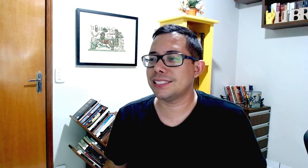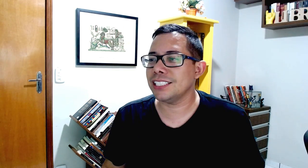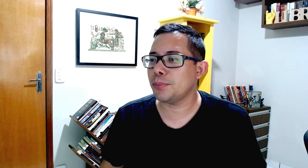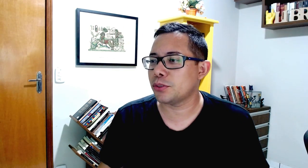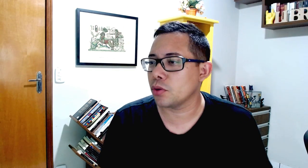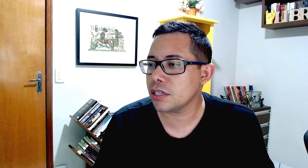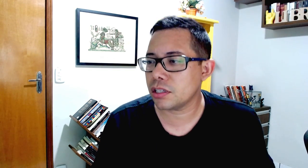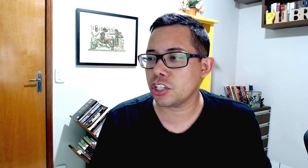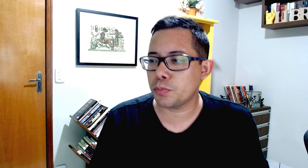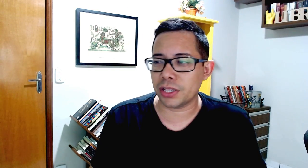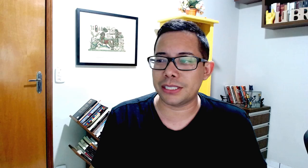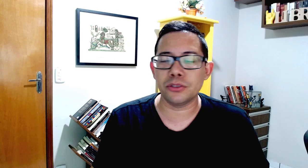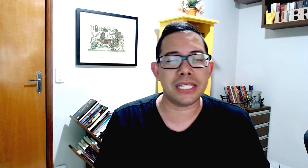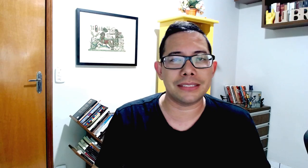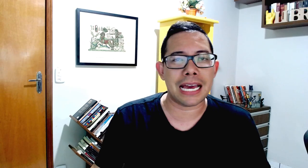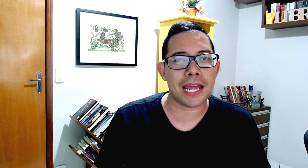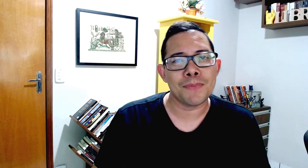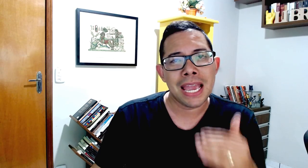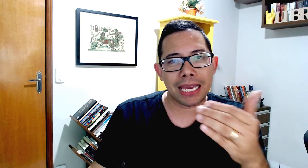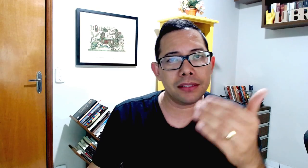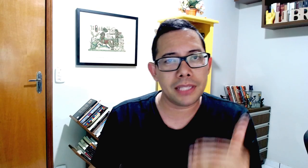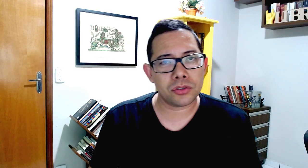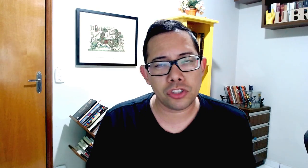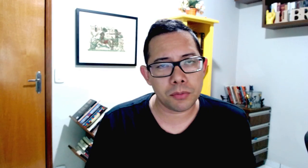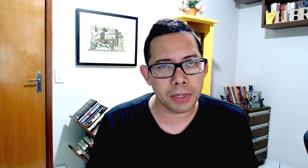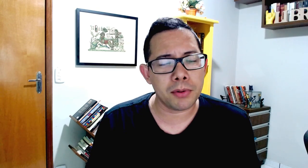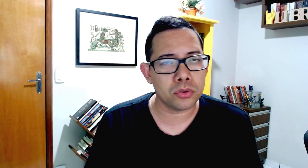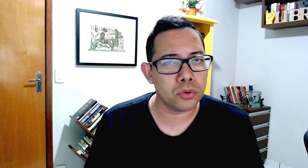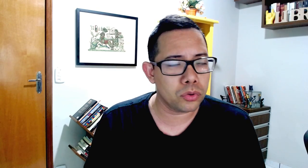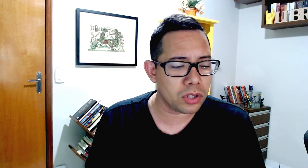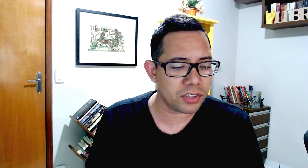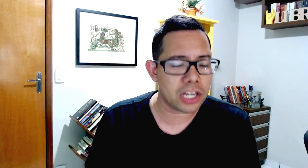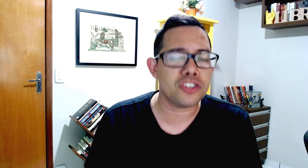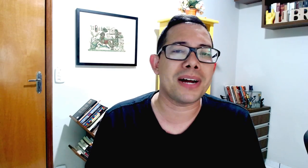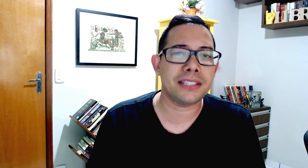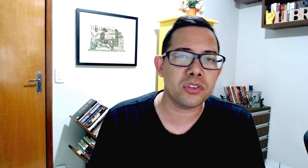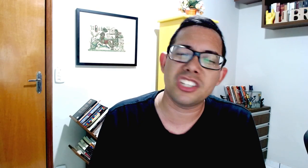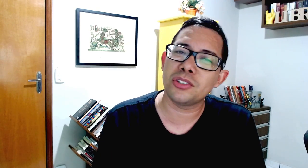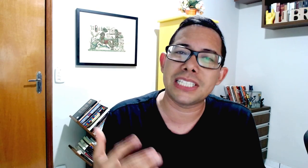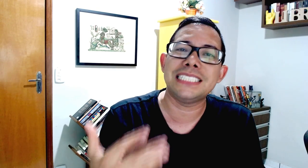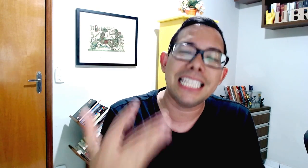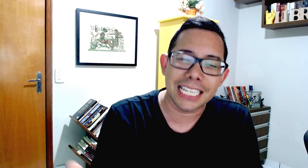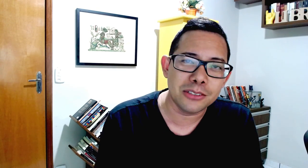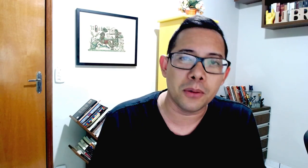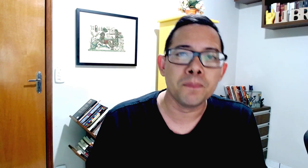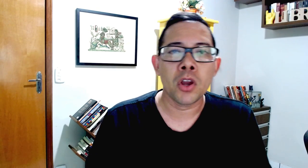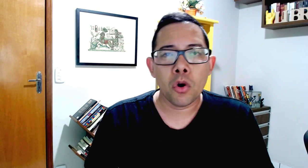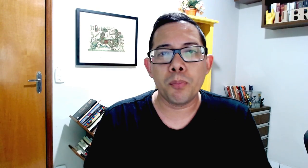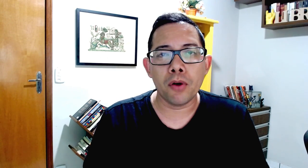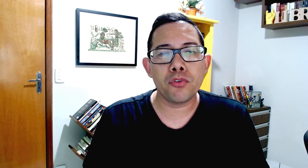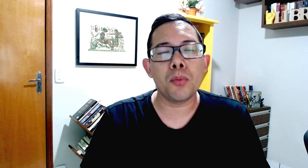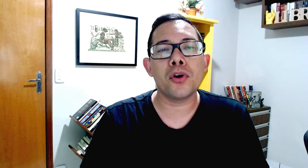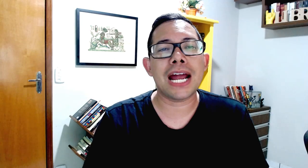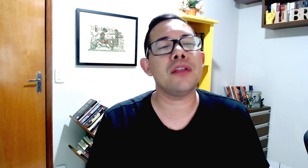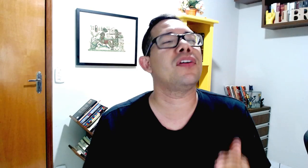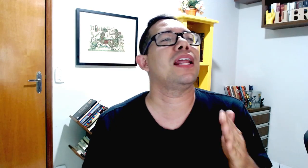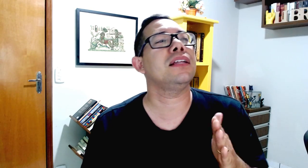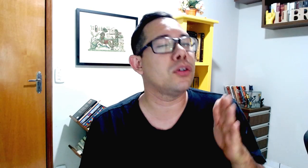interessante pessoal que isso a gente pode até utilizar né que ele texto de bíblico do Evangelho de Mateus que ele tá ensinando o povo como horário para